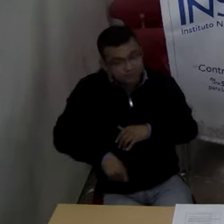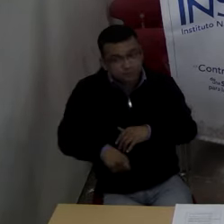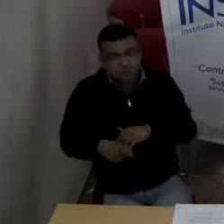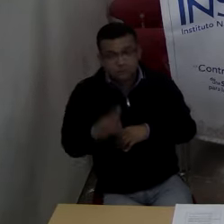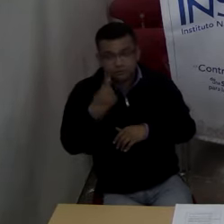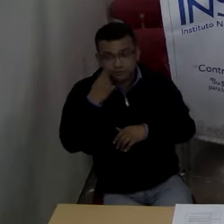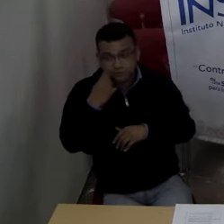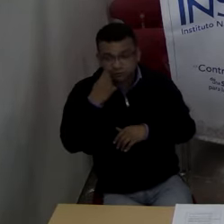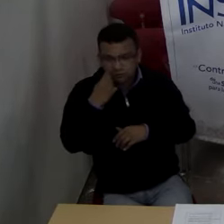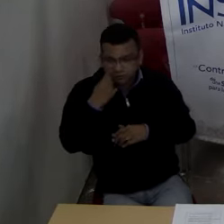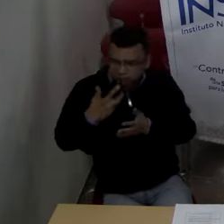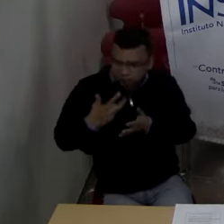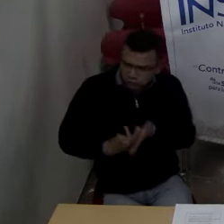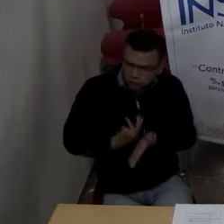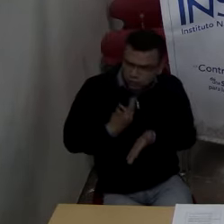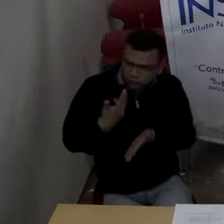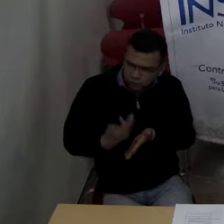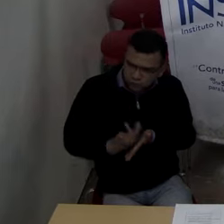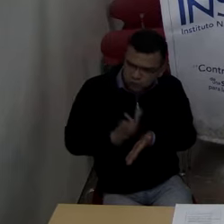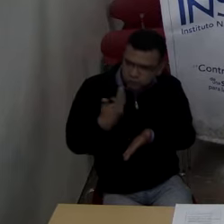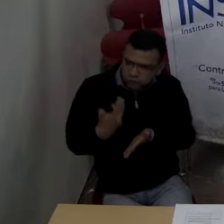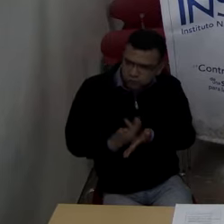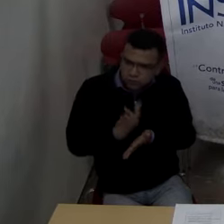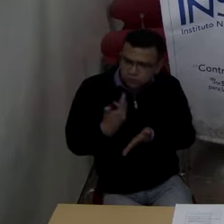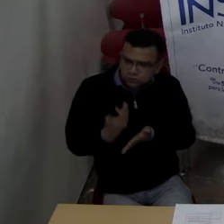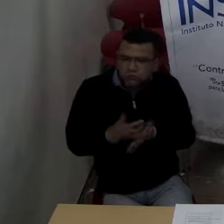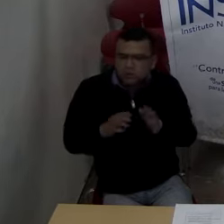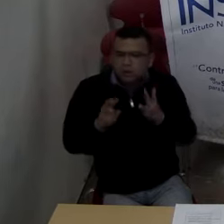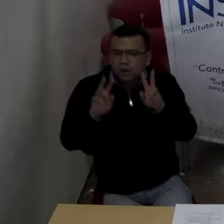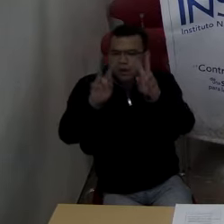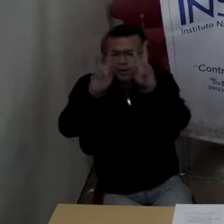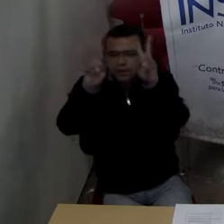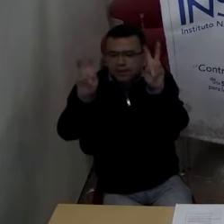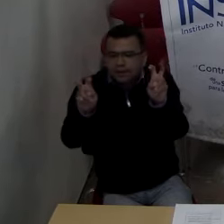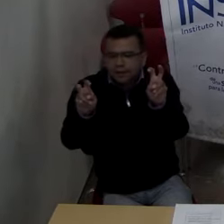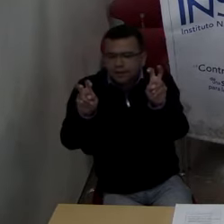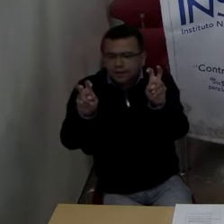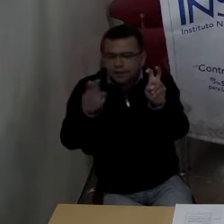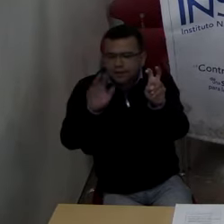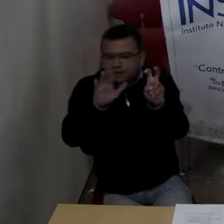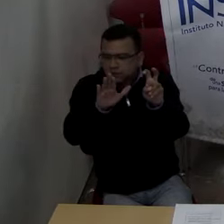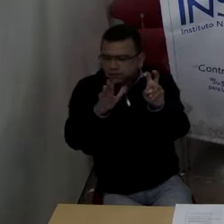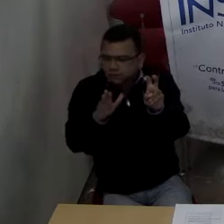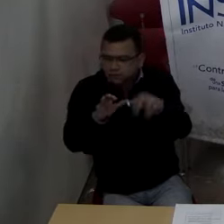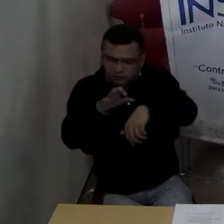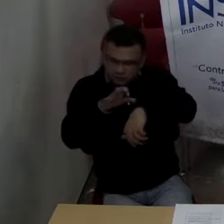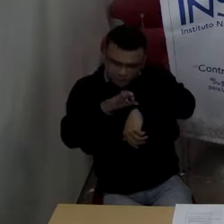las actividades que uno también, a uno le parecen